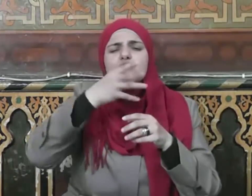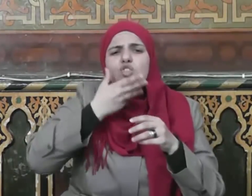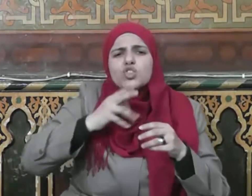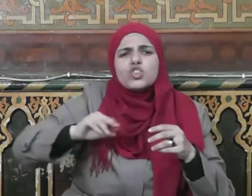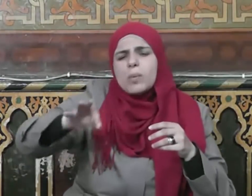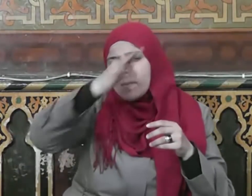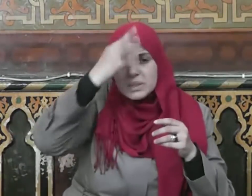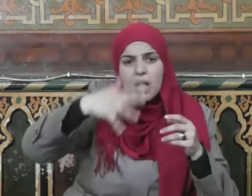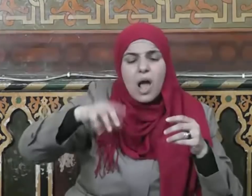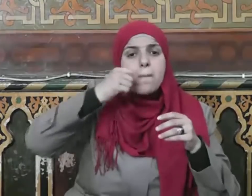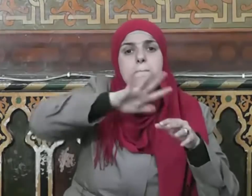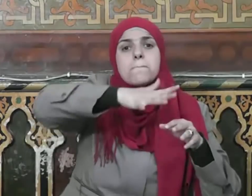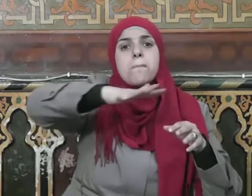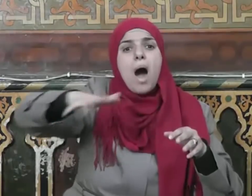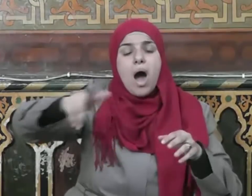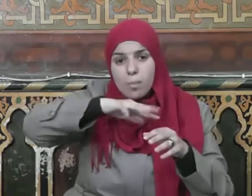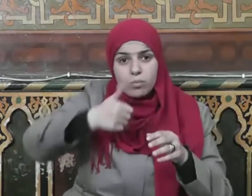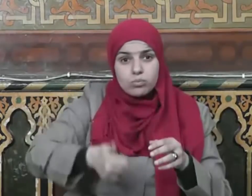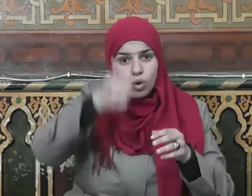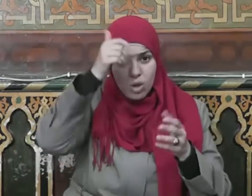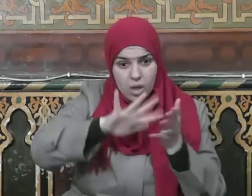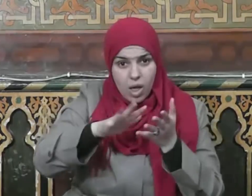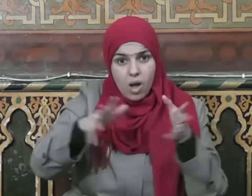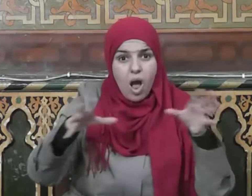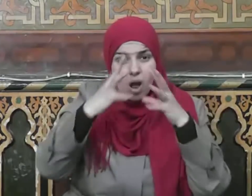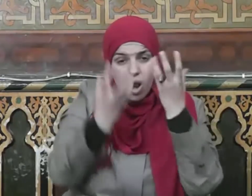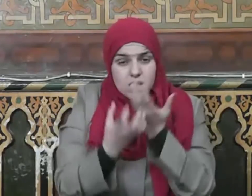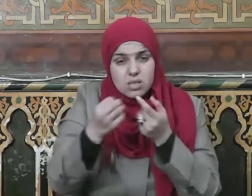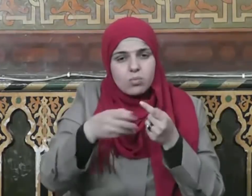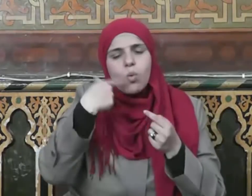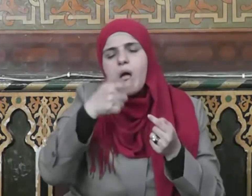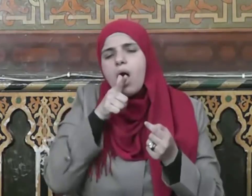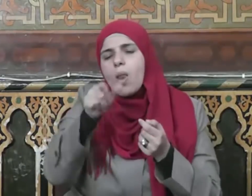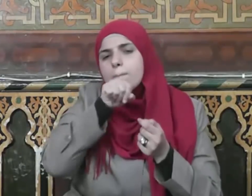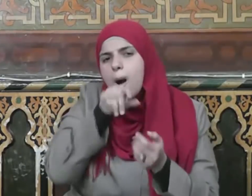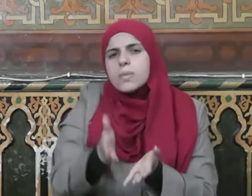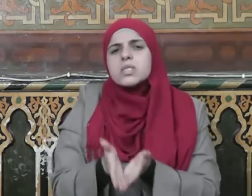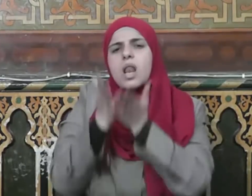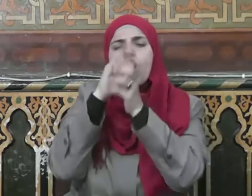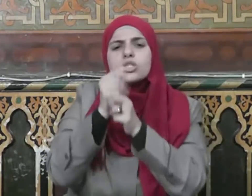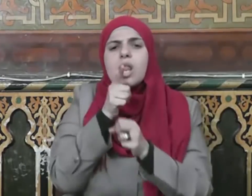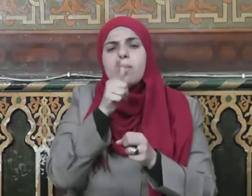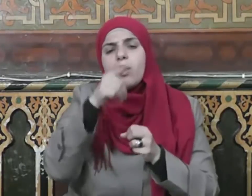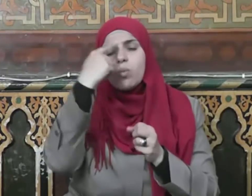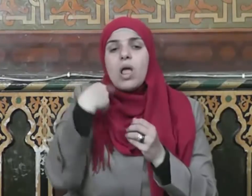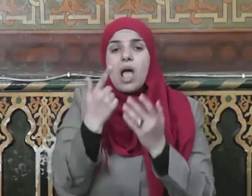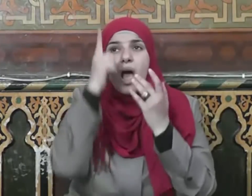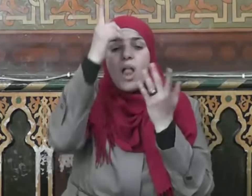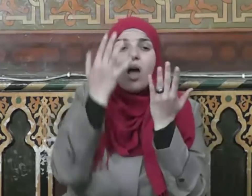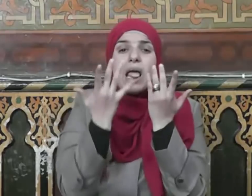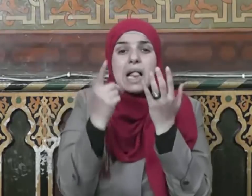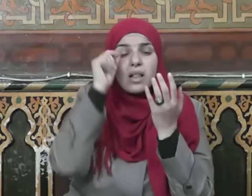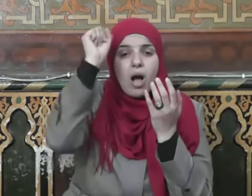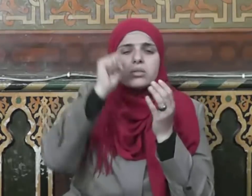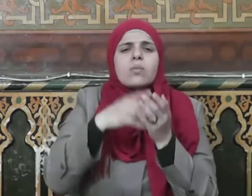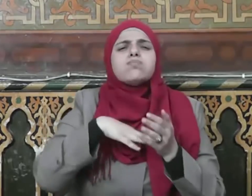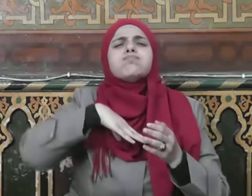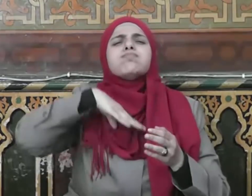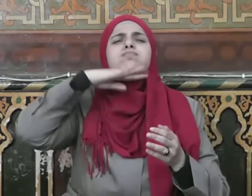أدخل البحر. ويقول نبينا صلى الله عليه وسلم: يد الله ملأى لا يغيضها